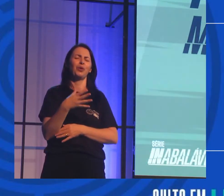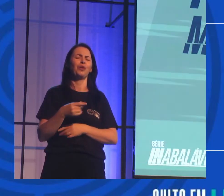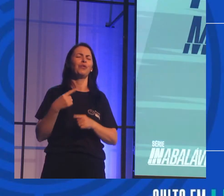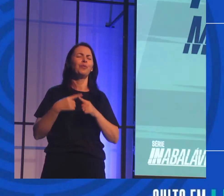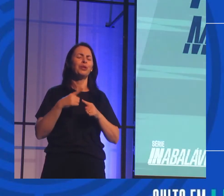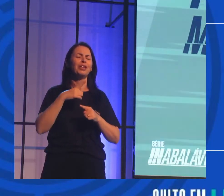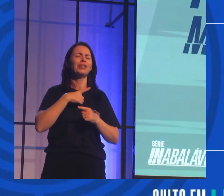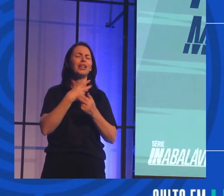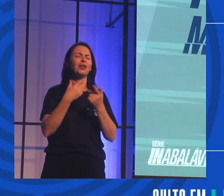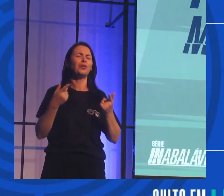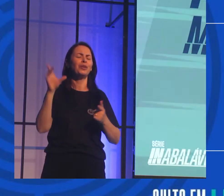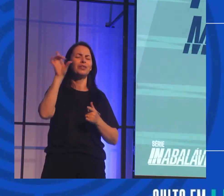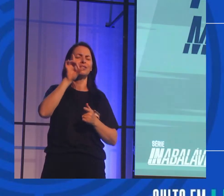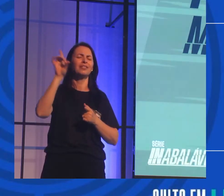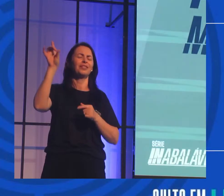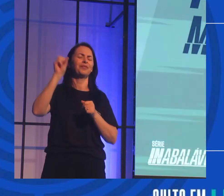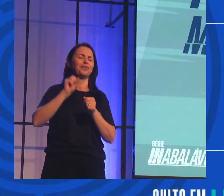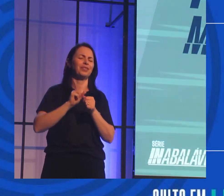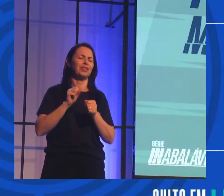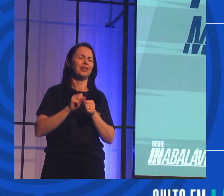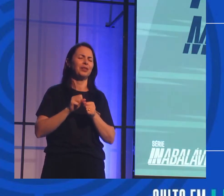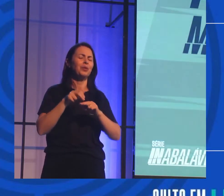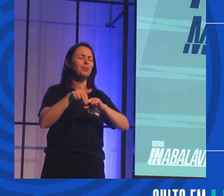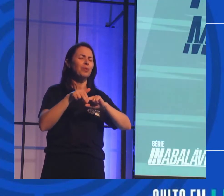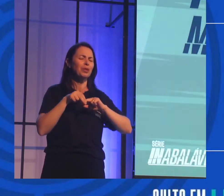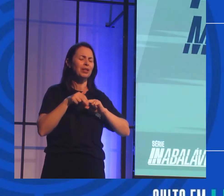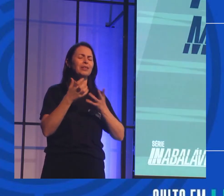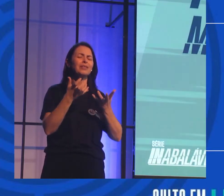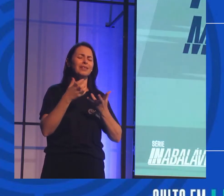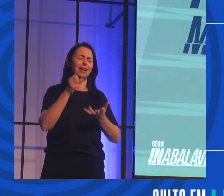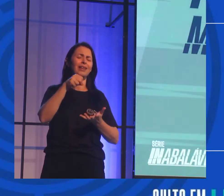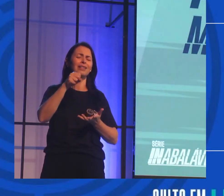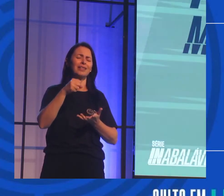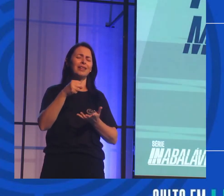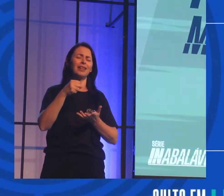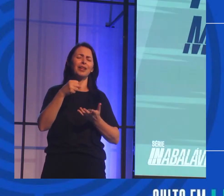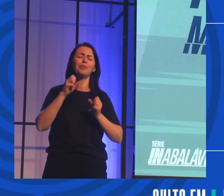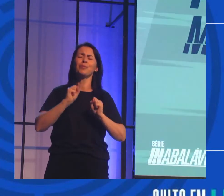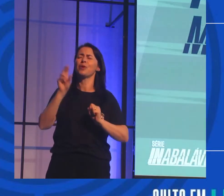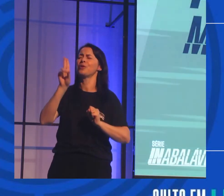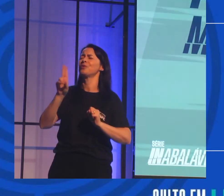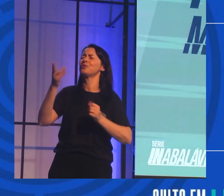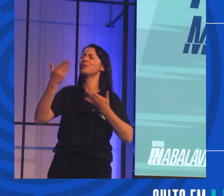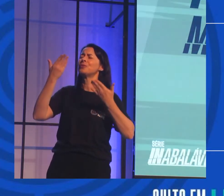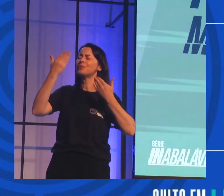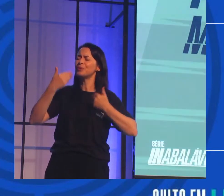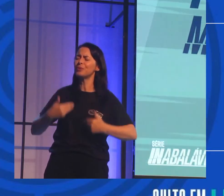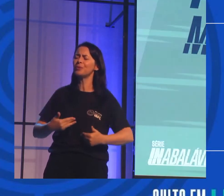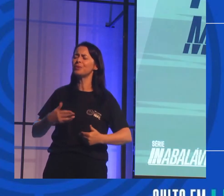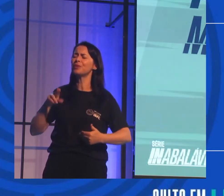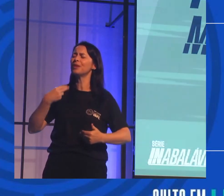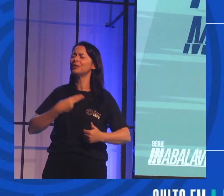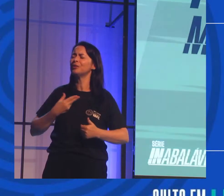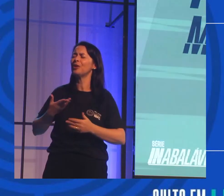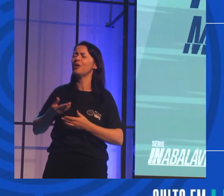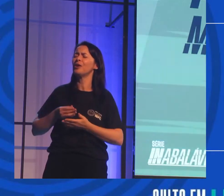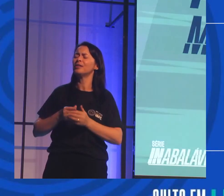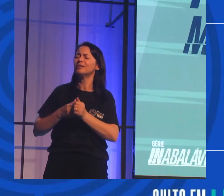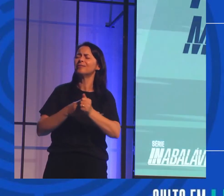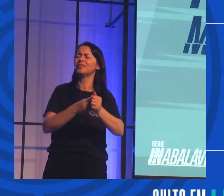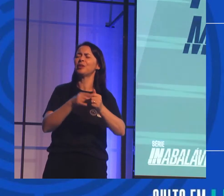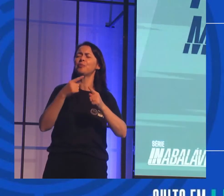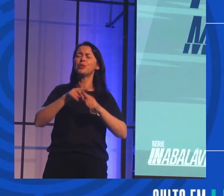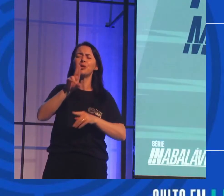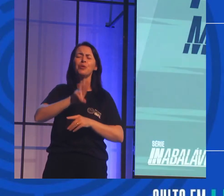está fazendo, e nós queremos sim, Pai, dizer: eis-nos aqui, envia-nos a nós, usa-nos para o poder da